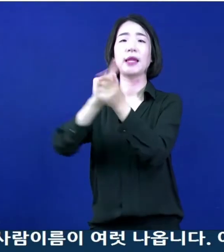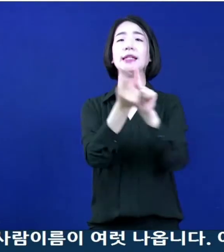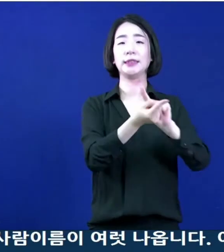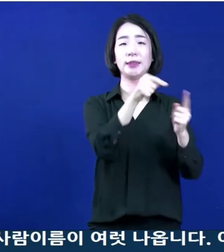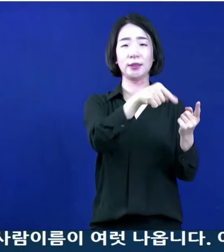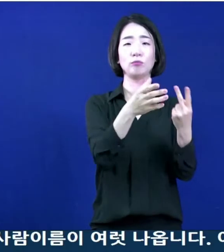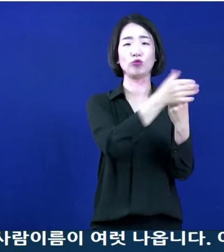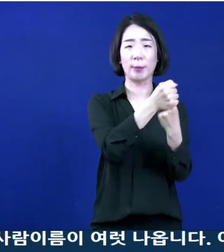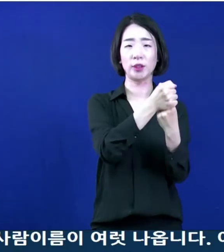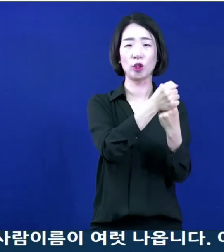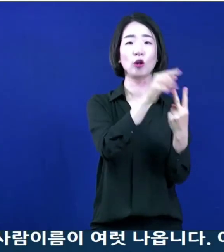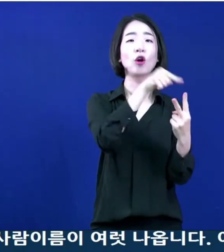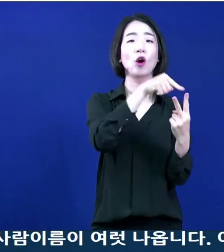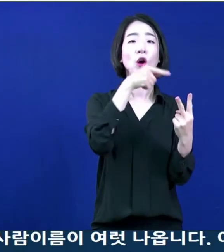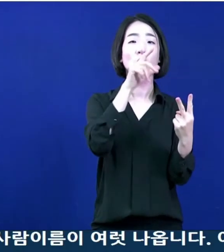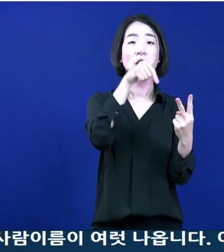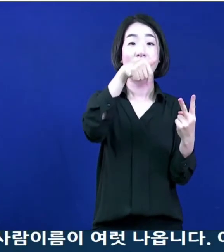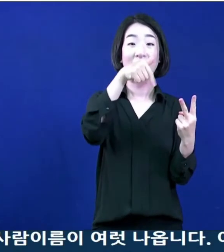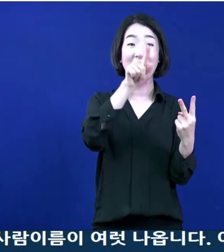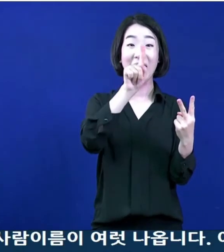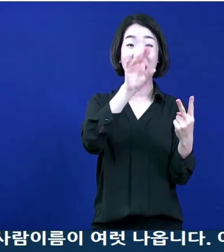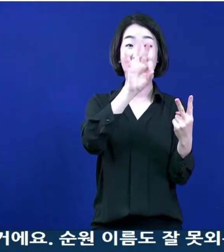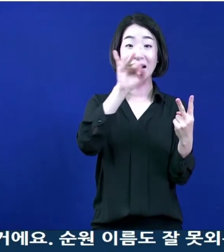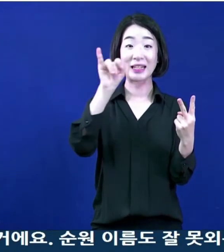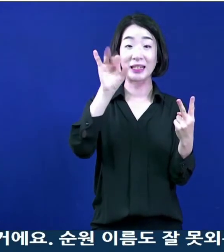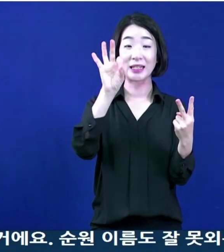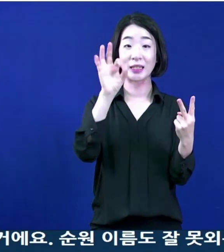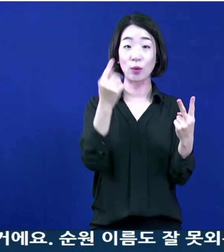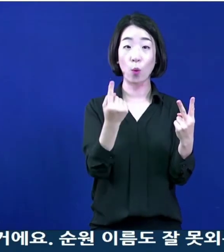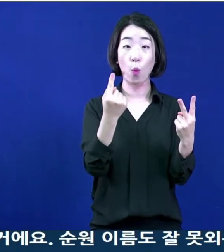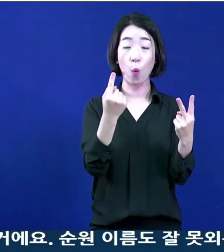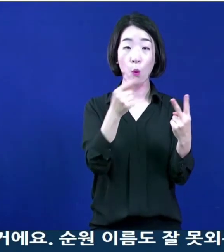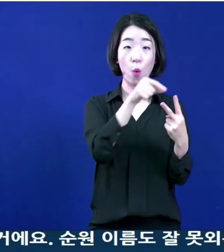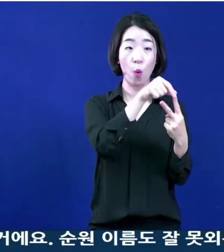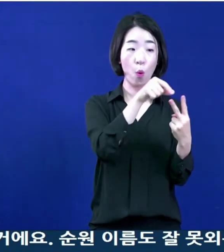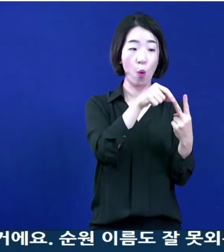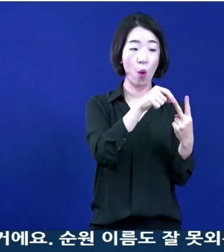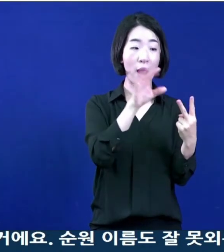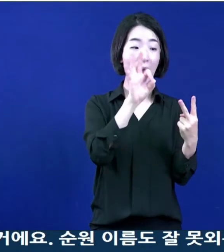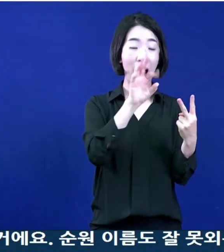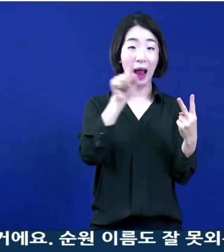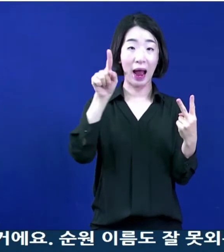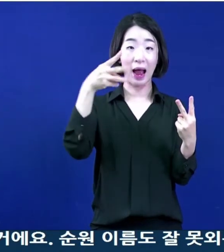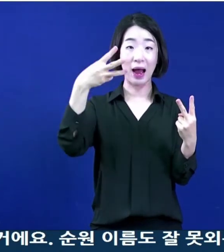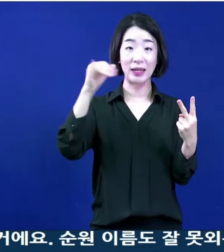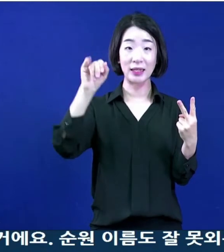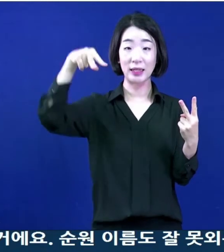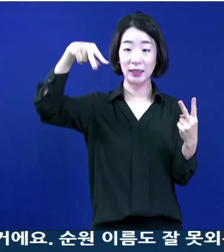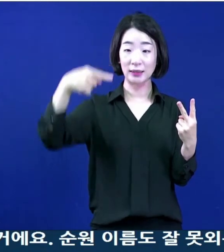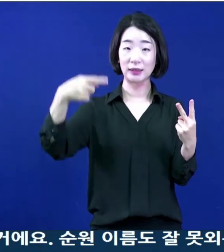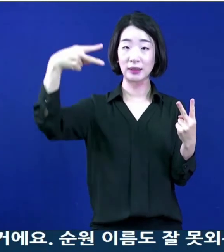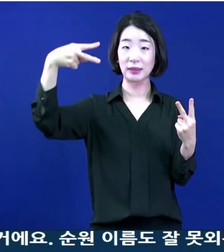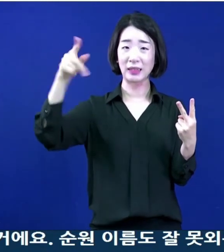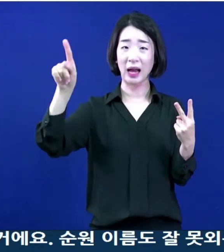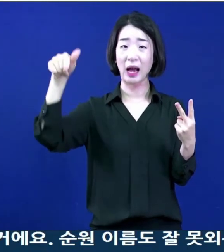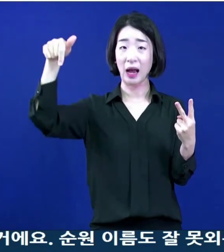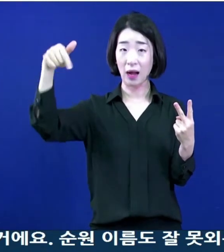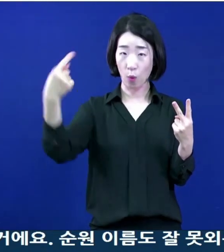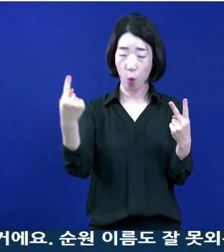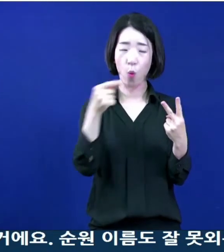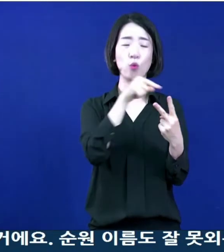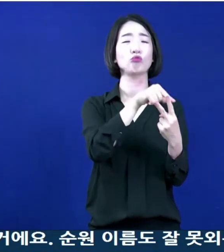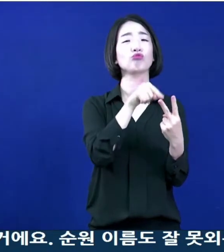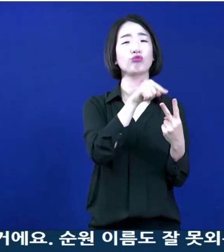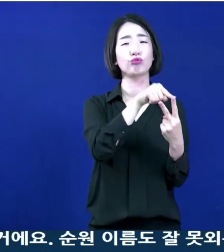누구죠? 가이오와 아리스다고. 이 둘은 바울과 아주 이 시간 이후에 더 오랫동안